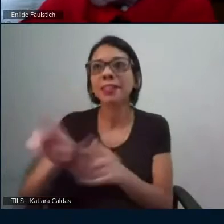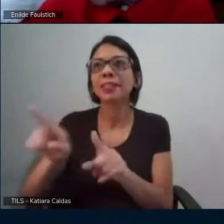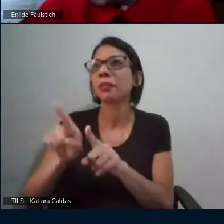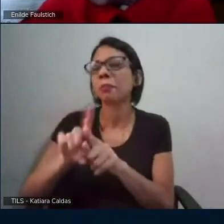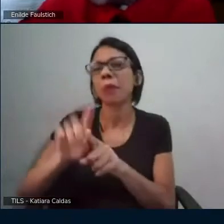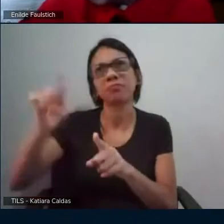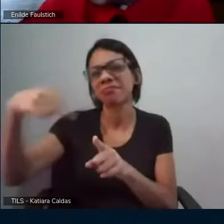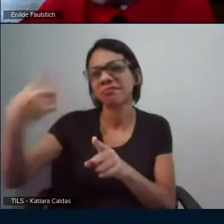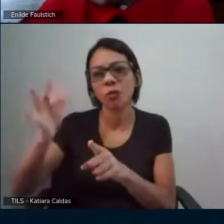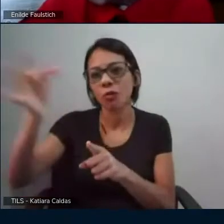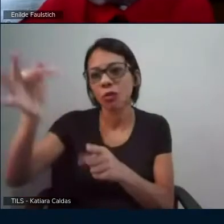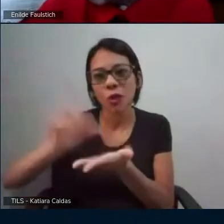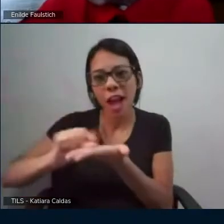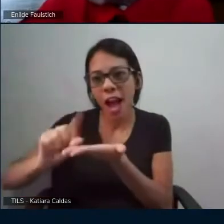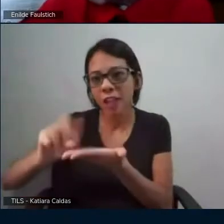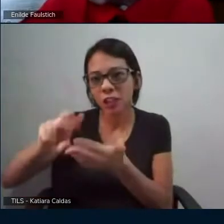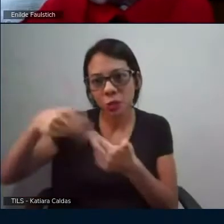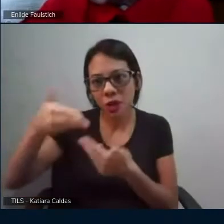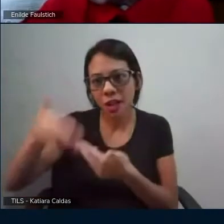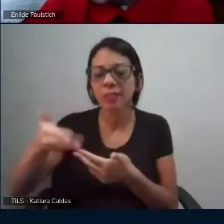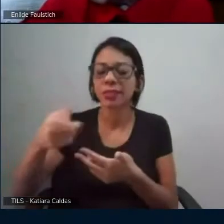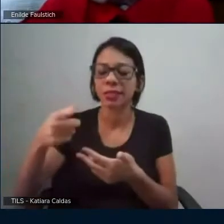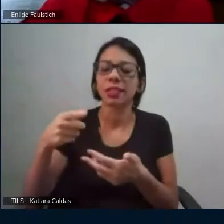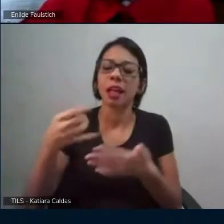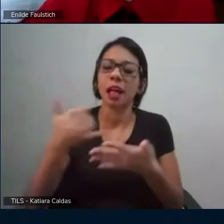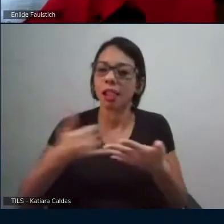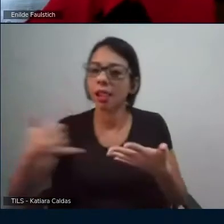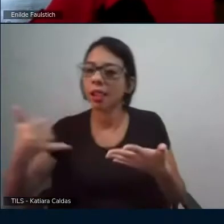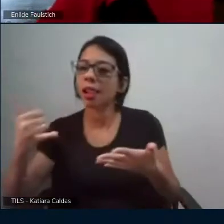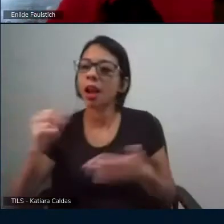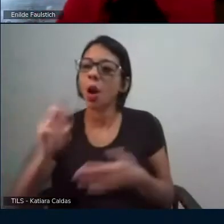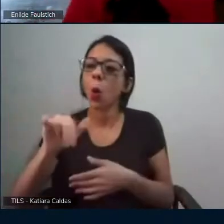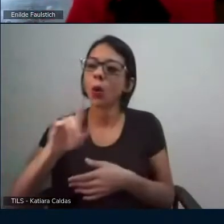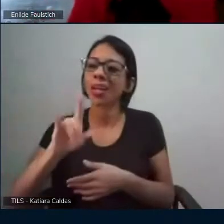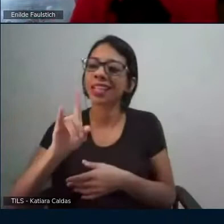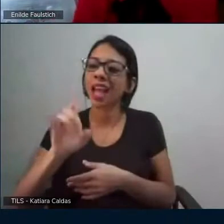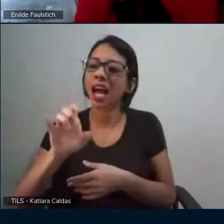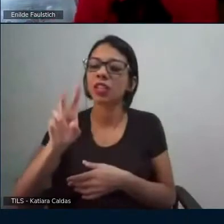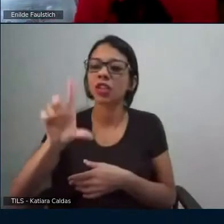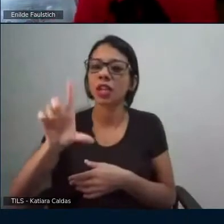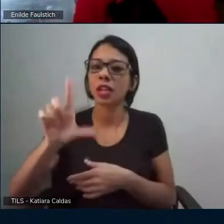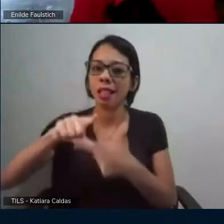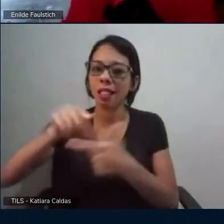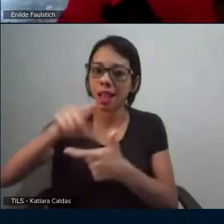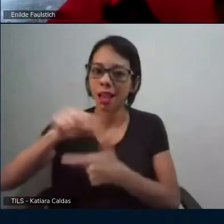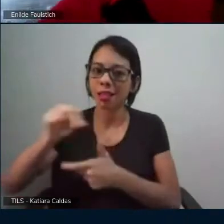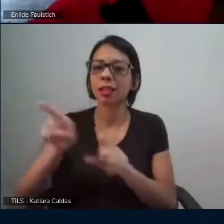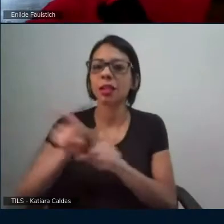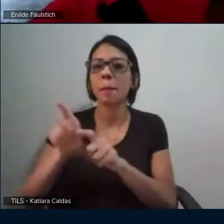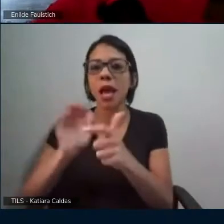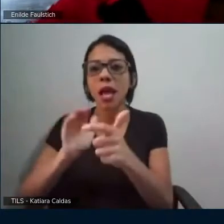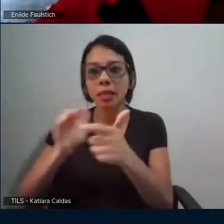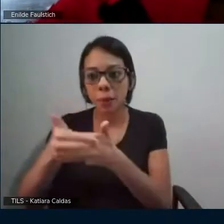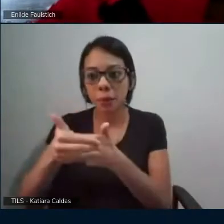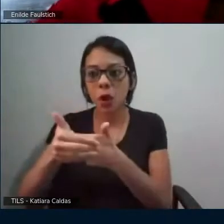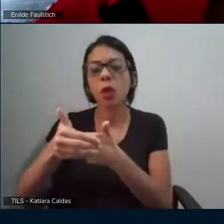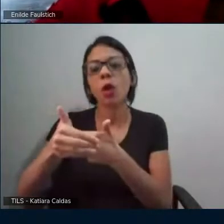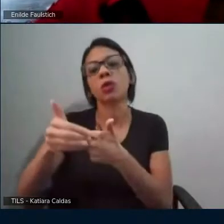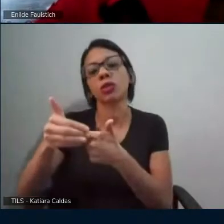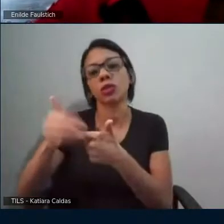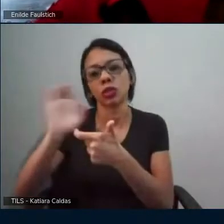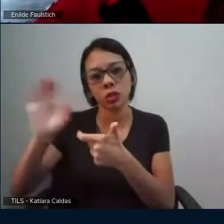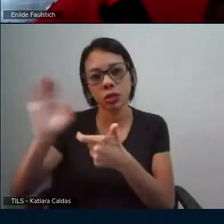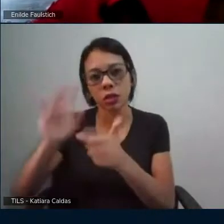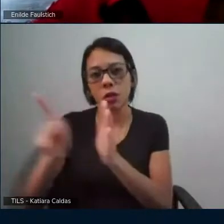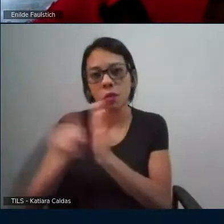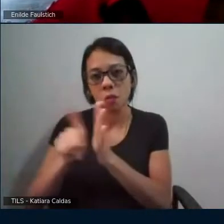artigos que venham dela, essa linha da unidade lexical à unidade terminológica conceitual, que é um